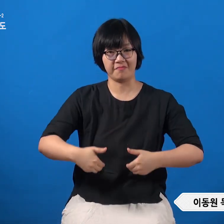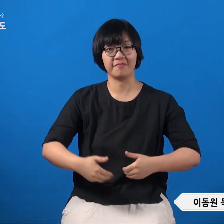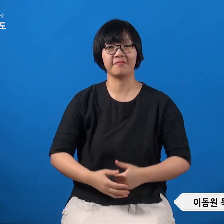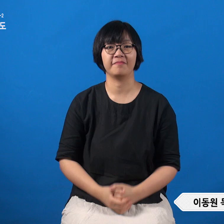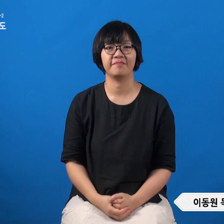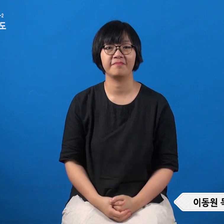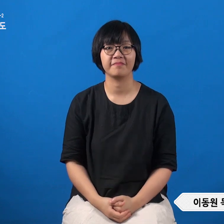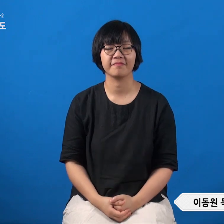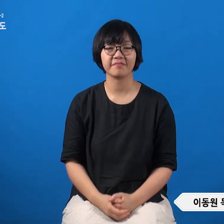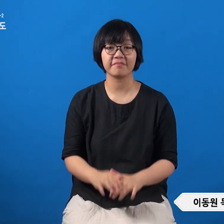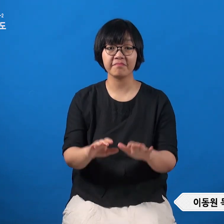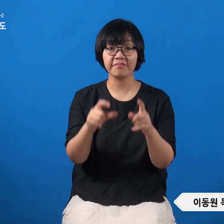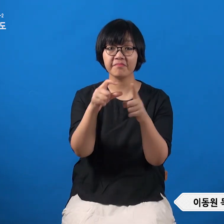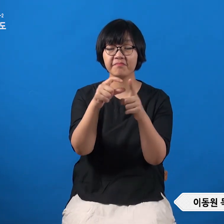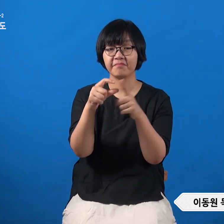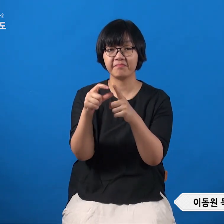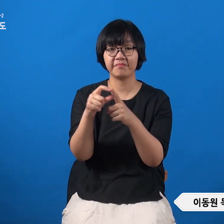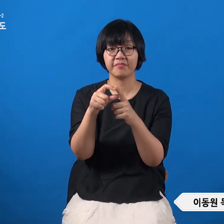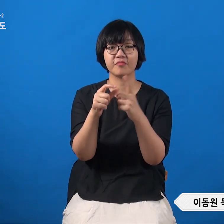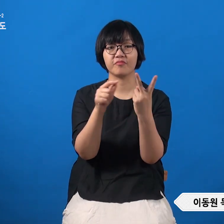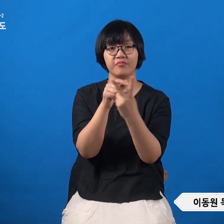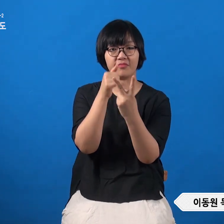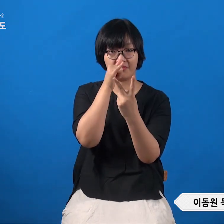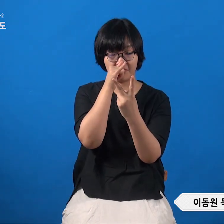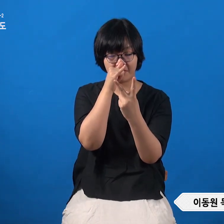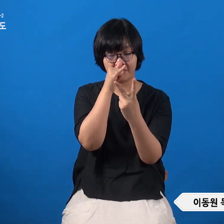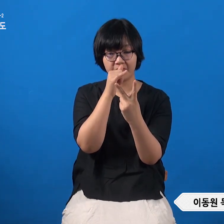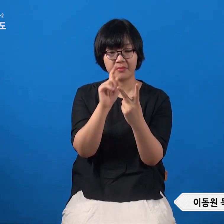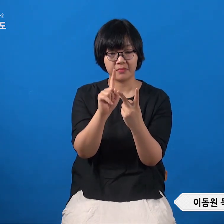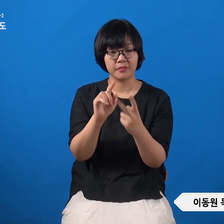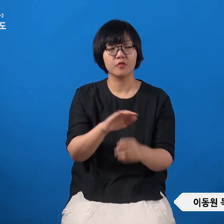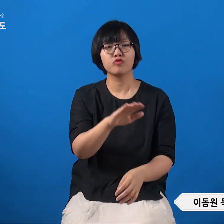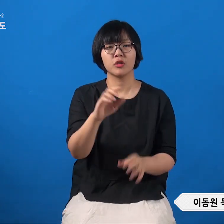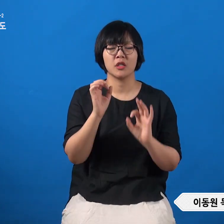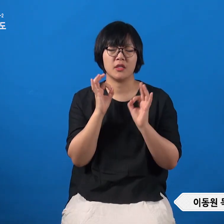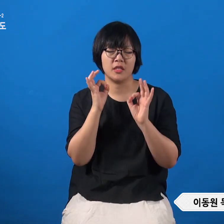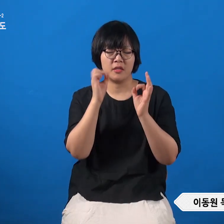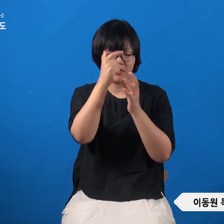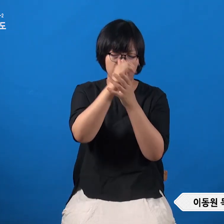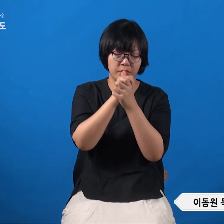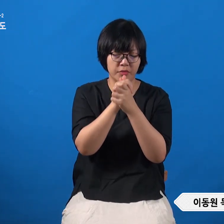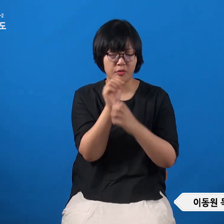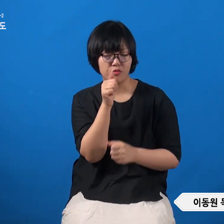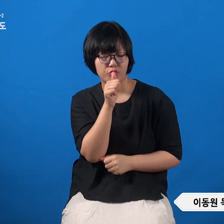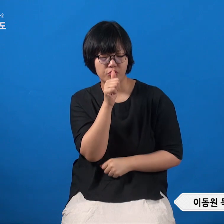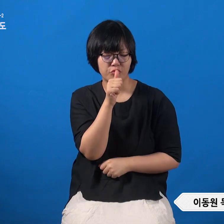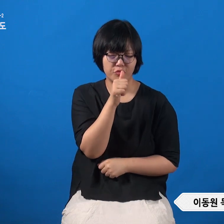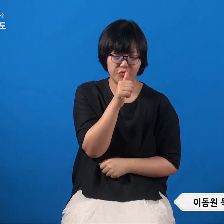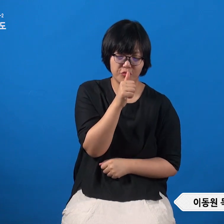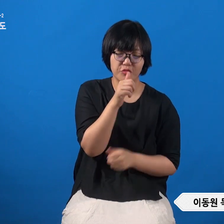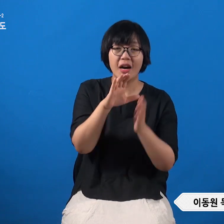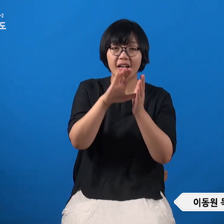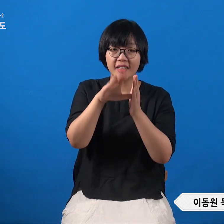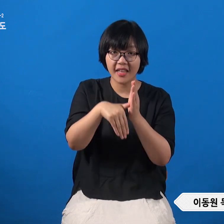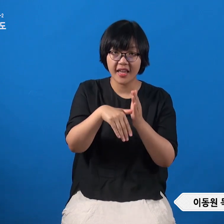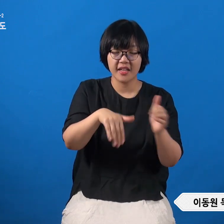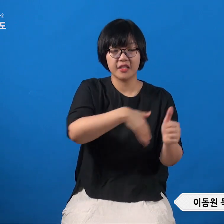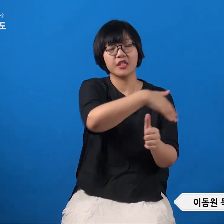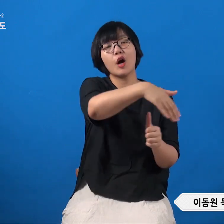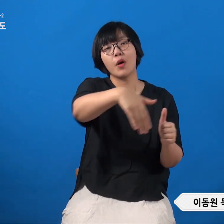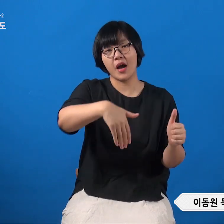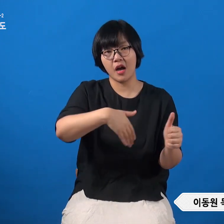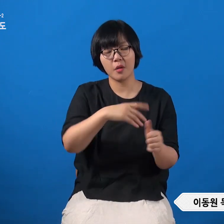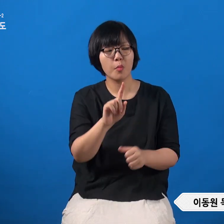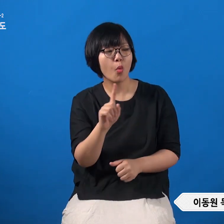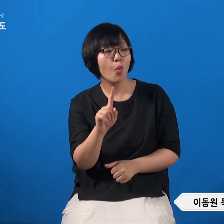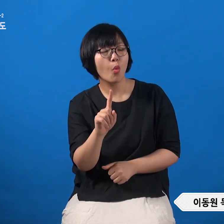자, 여기 또 중요한 단어가 두 가지가 나옵니다. 자, 우리가 열심히 기도하면, 중보기도하면 우리를 둘러싸고 있는 상황이 어떻게